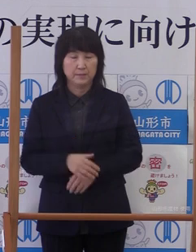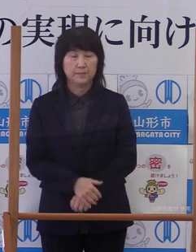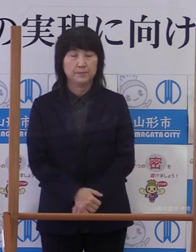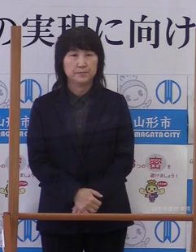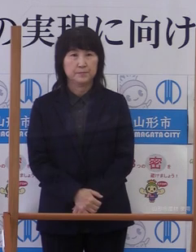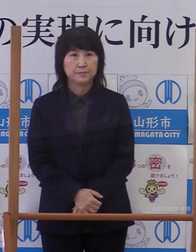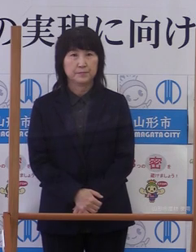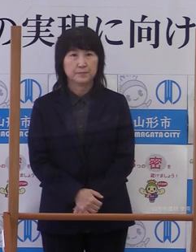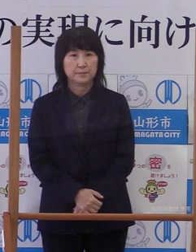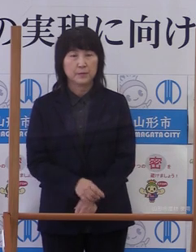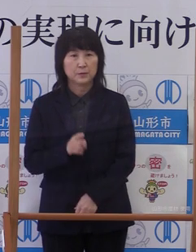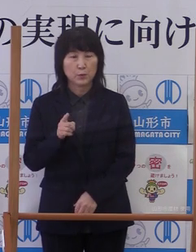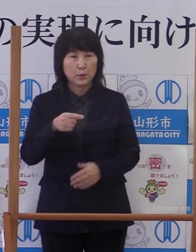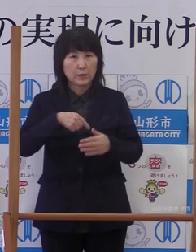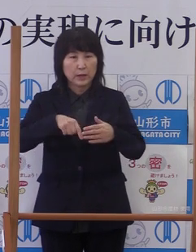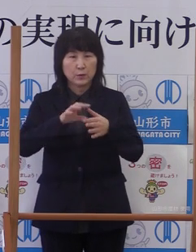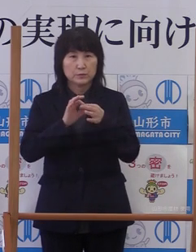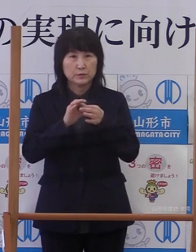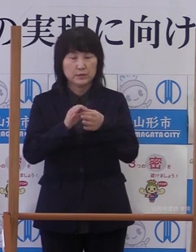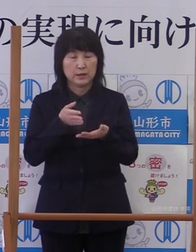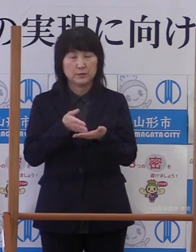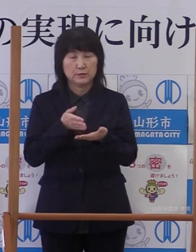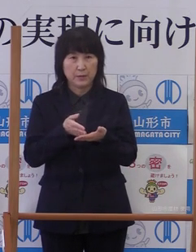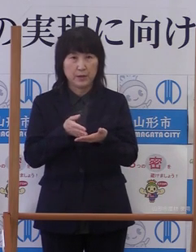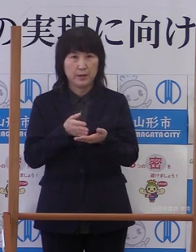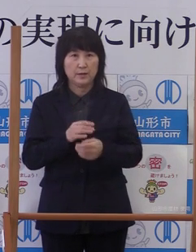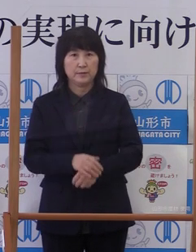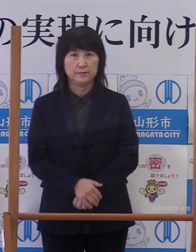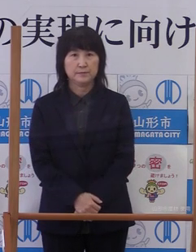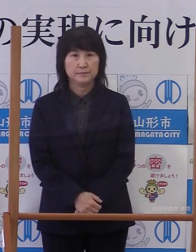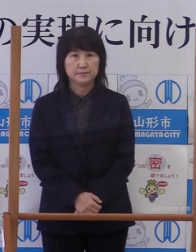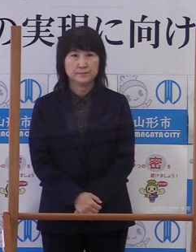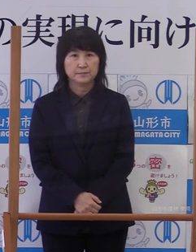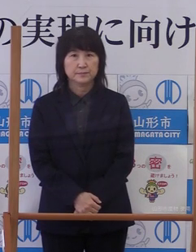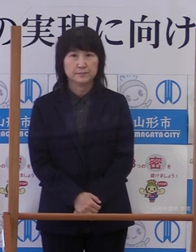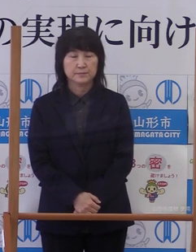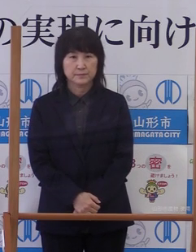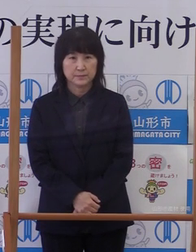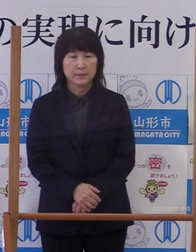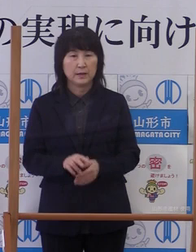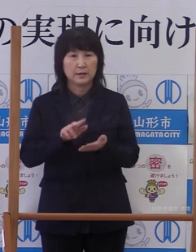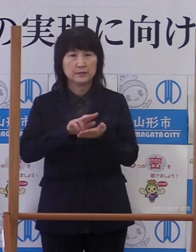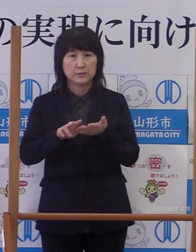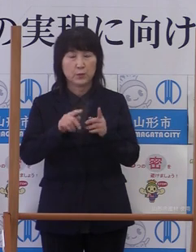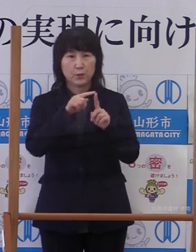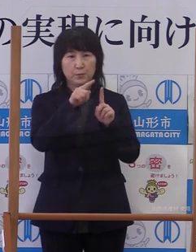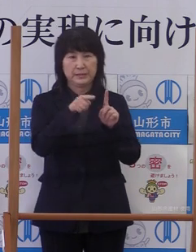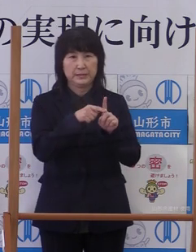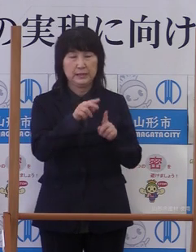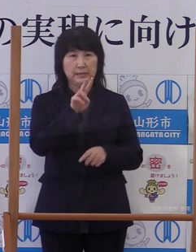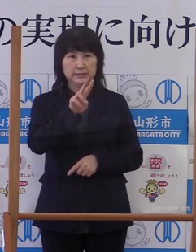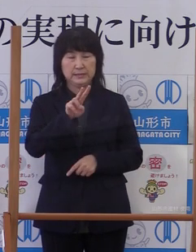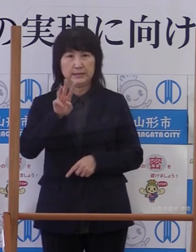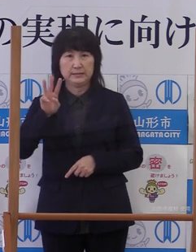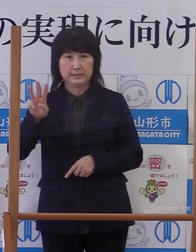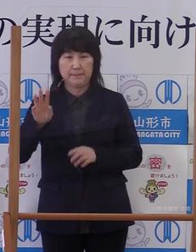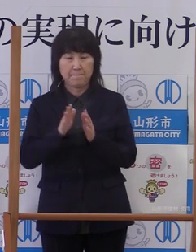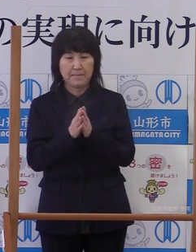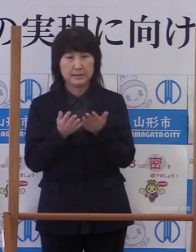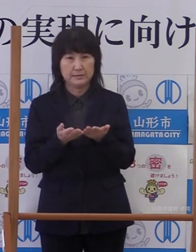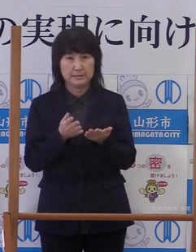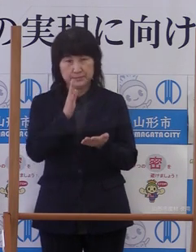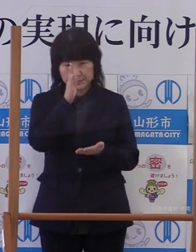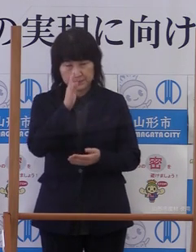です。その概要についてご説明いたします。お手元の資料の 2、3 ページをお開きください。